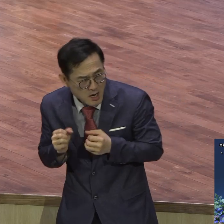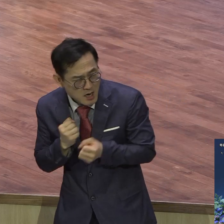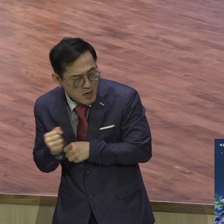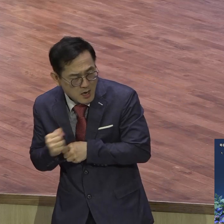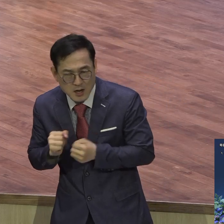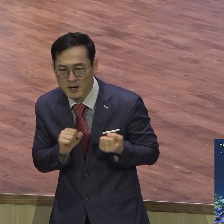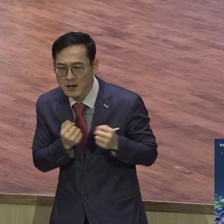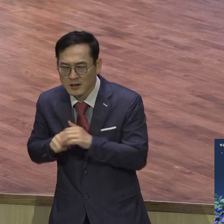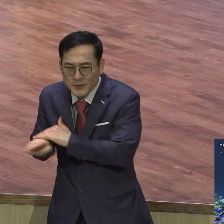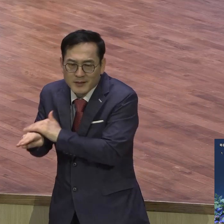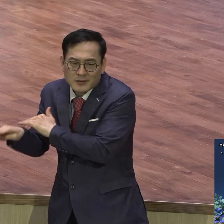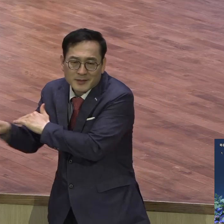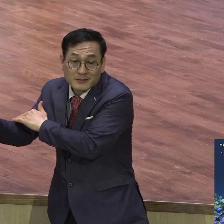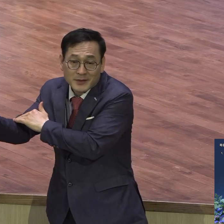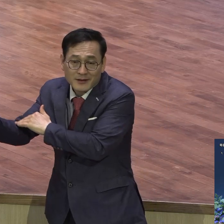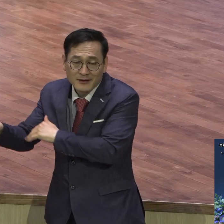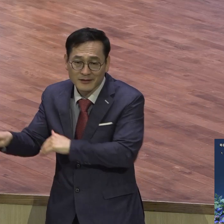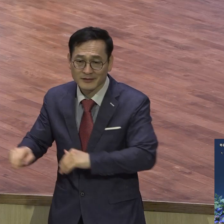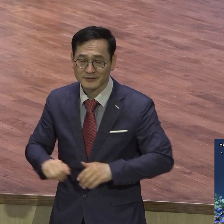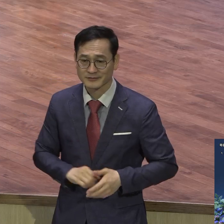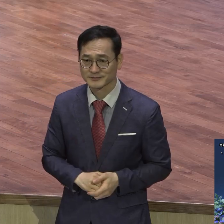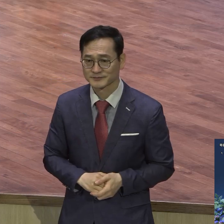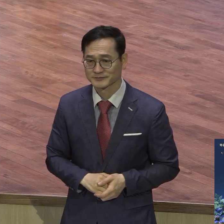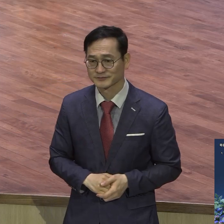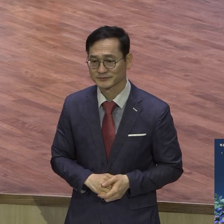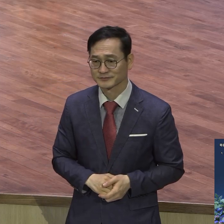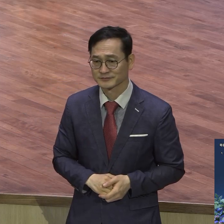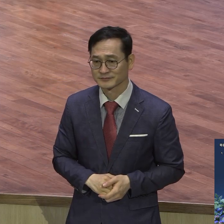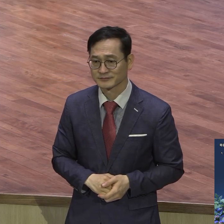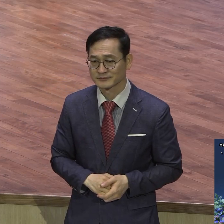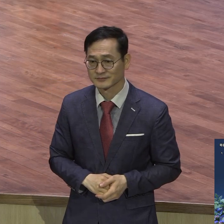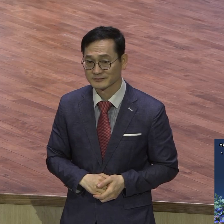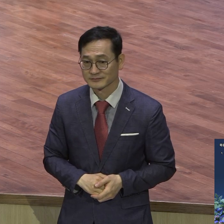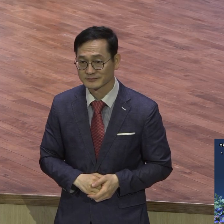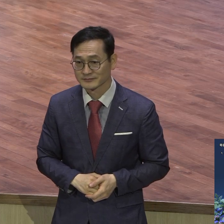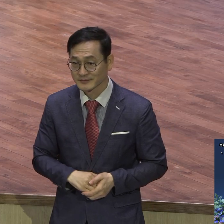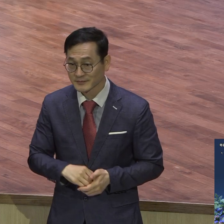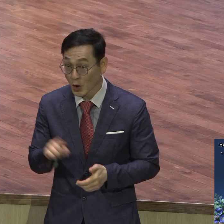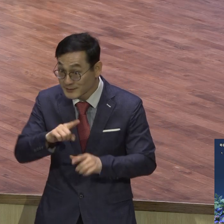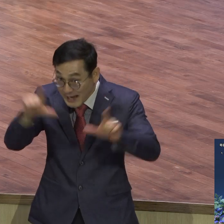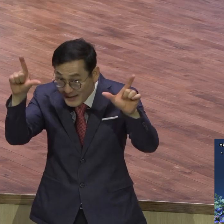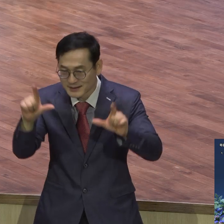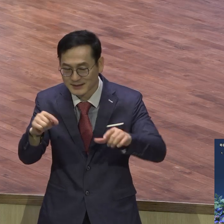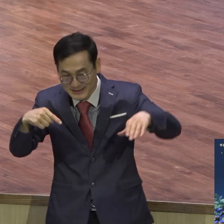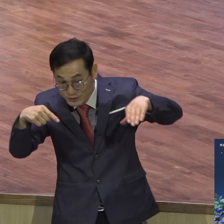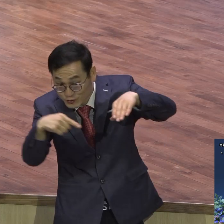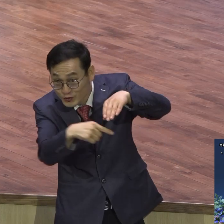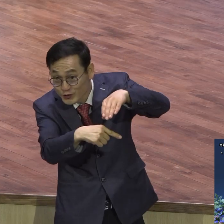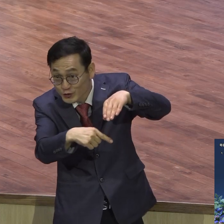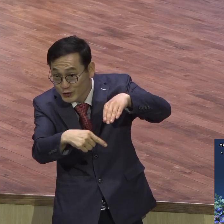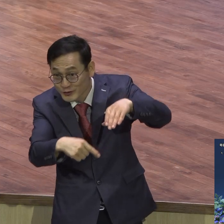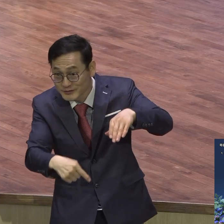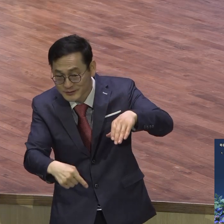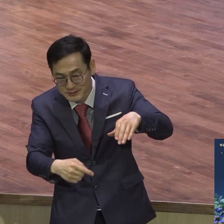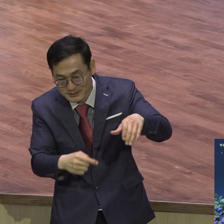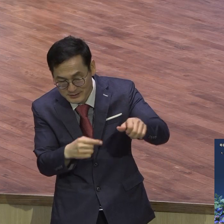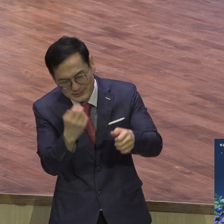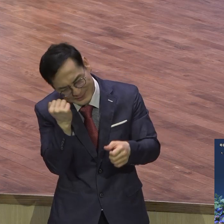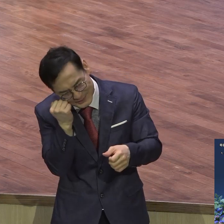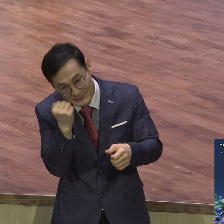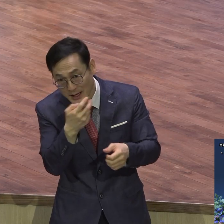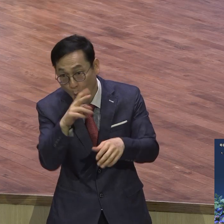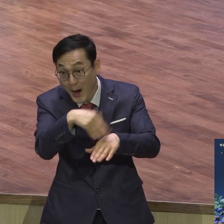그렇게 하는 사울왕 죽일 기회가 생기세요 그냥 딱 죽일 수 있어요